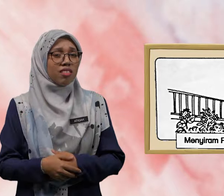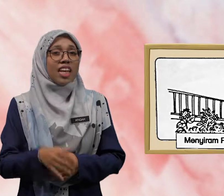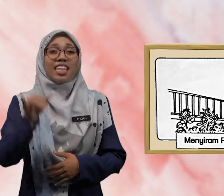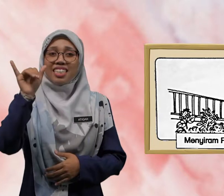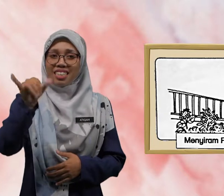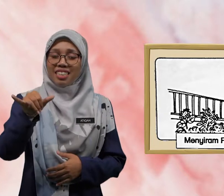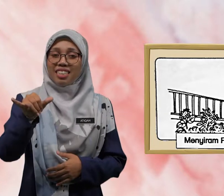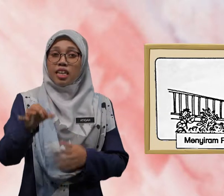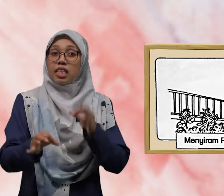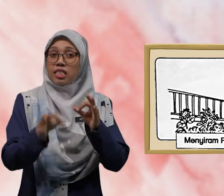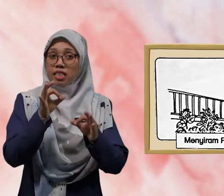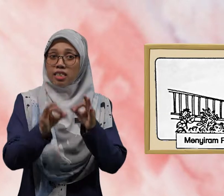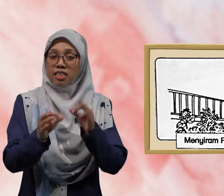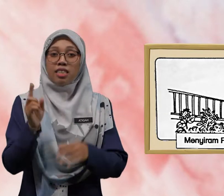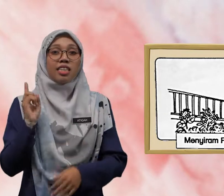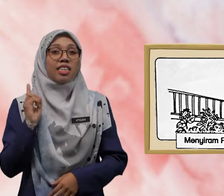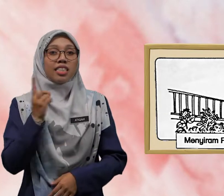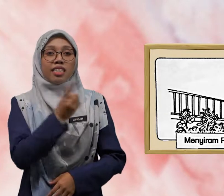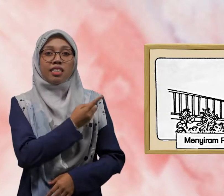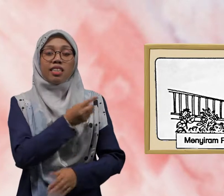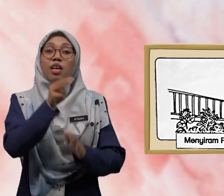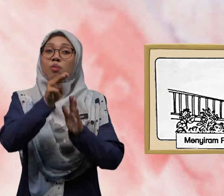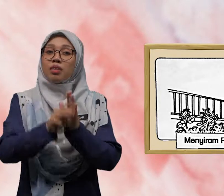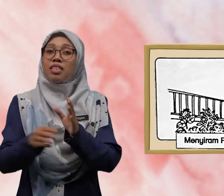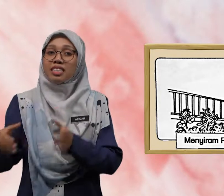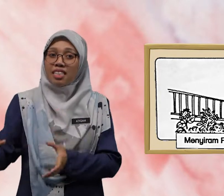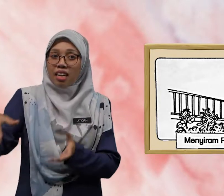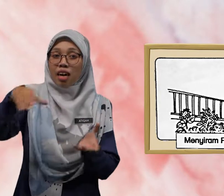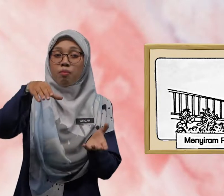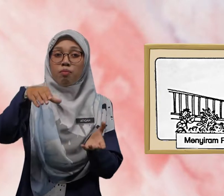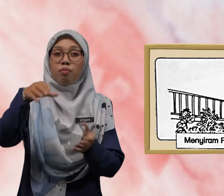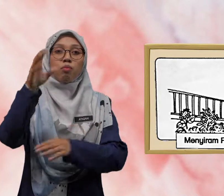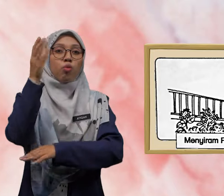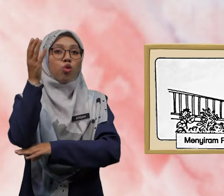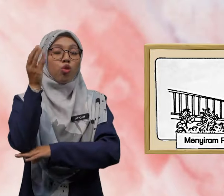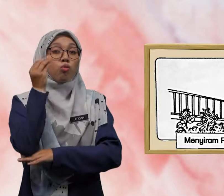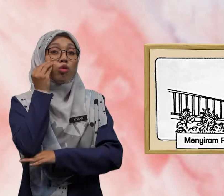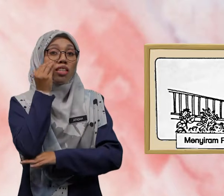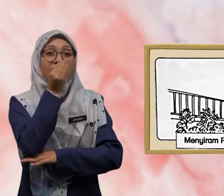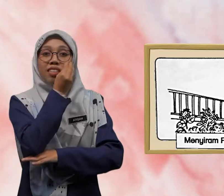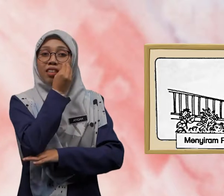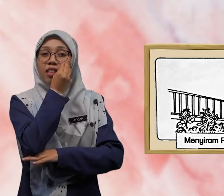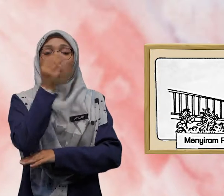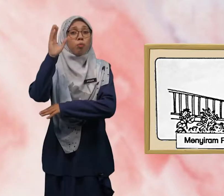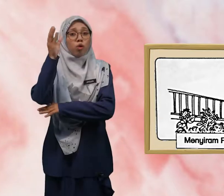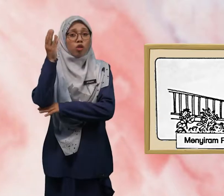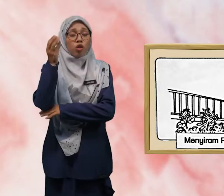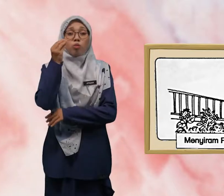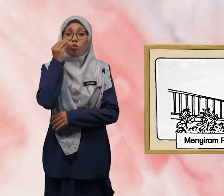yeah jika kita menyiram pokok bunga pokok